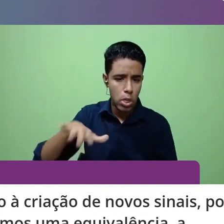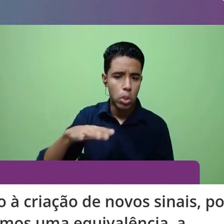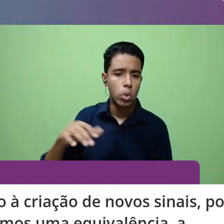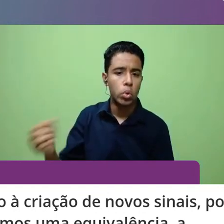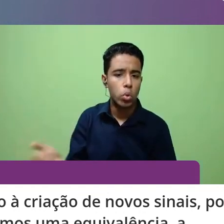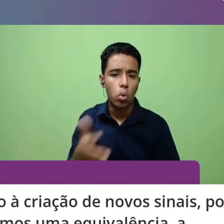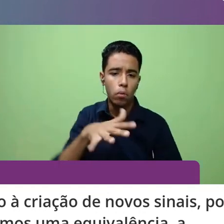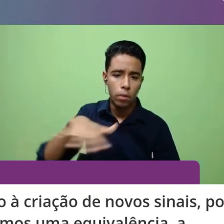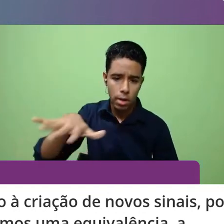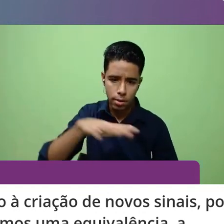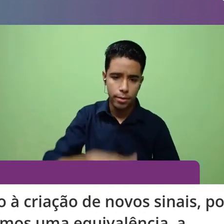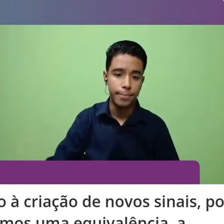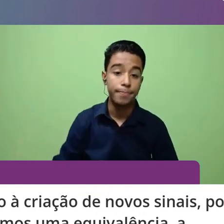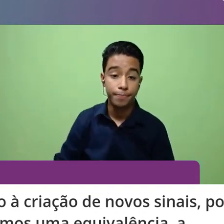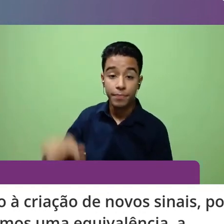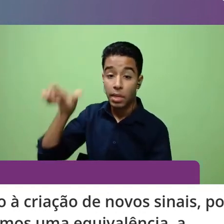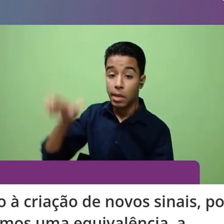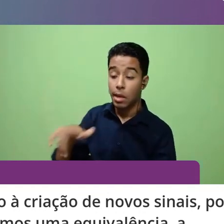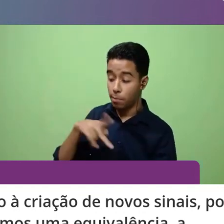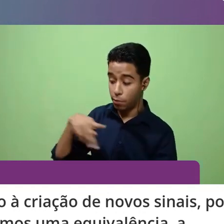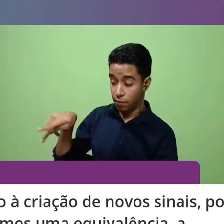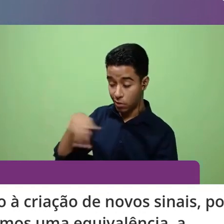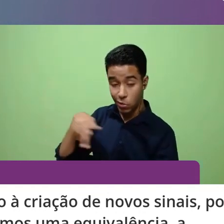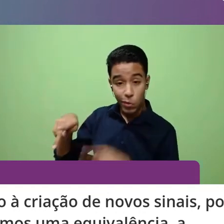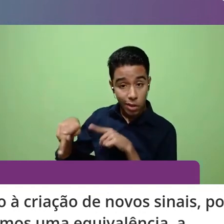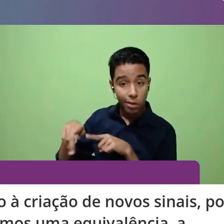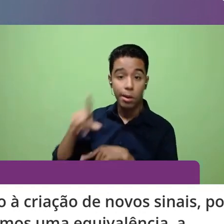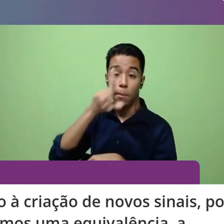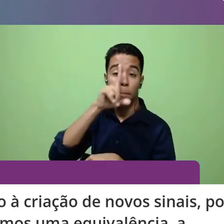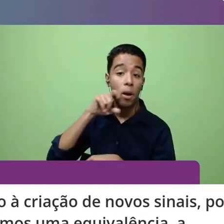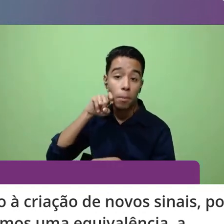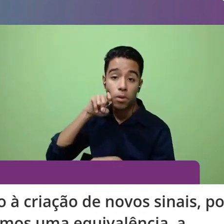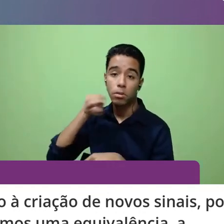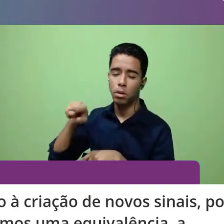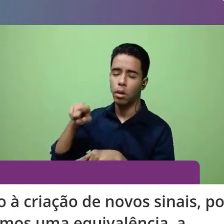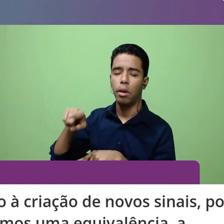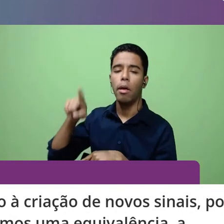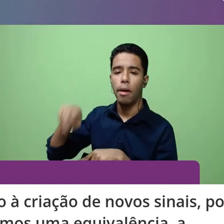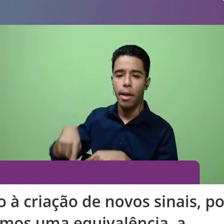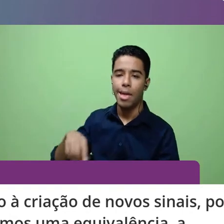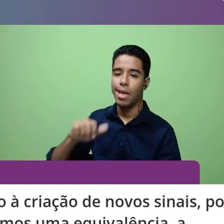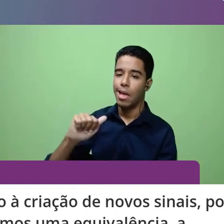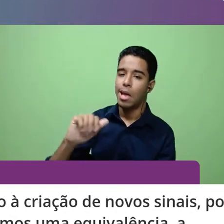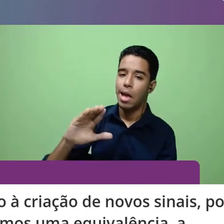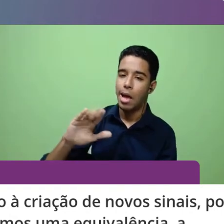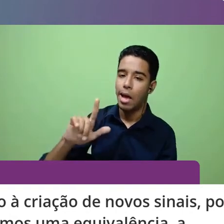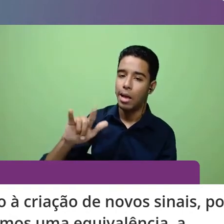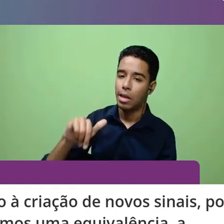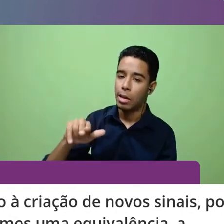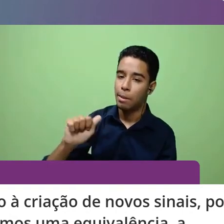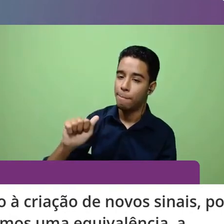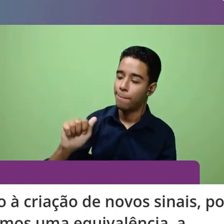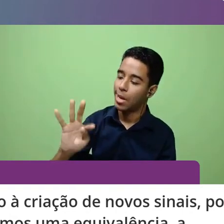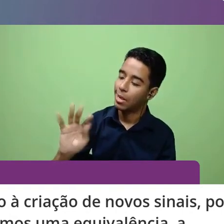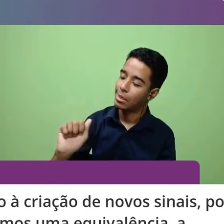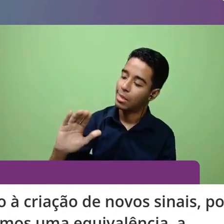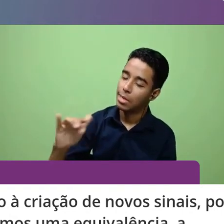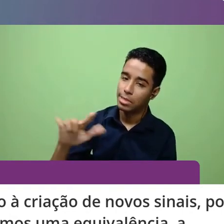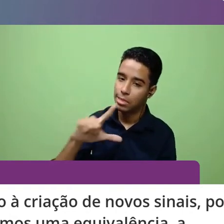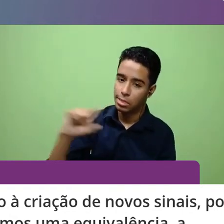de aclimatação. É a criação de um correspondente direto quando não se tem um